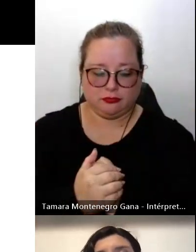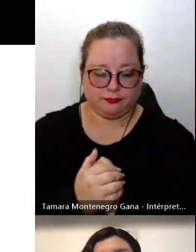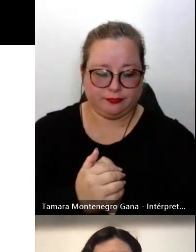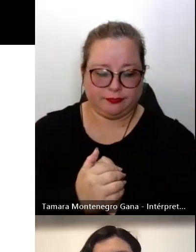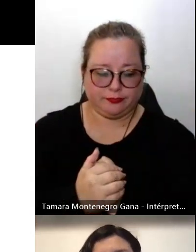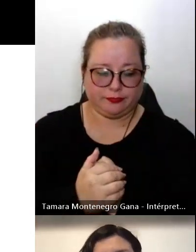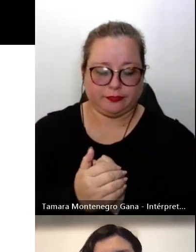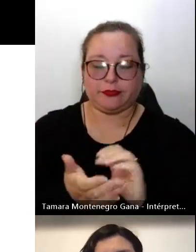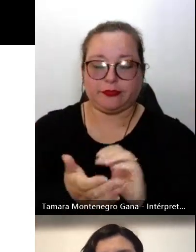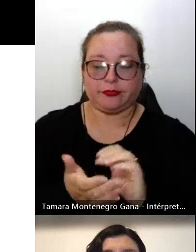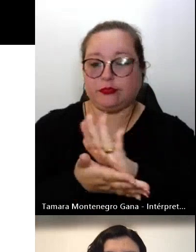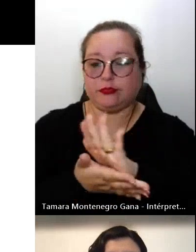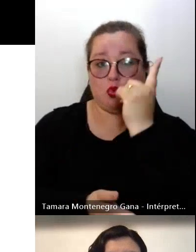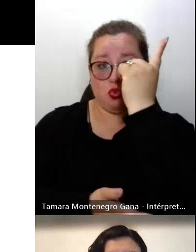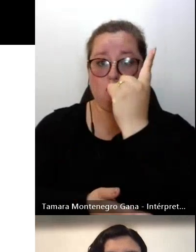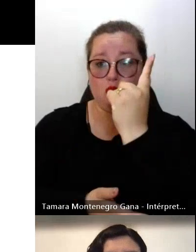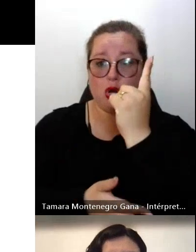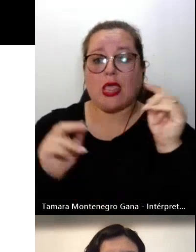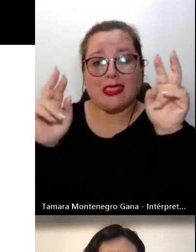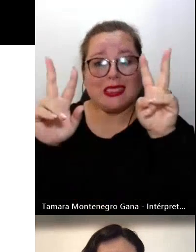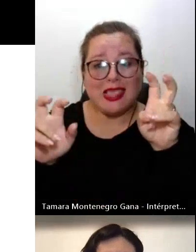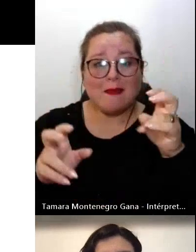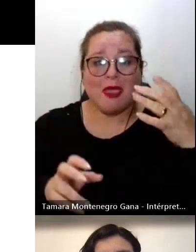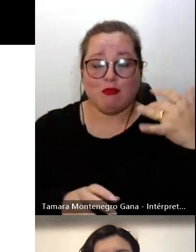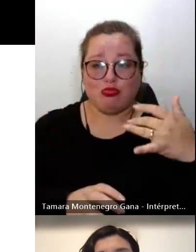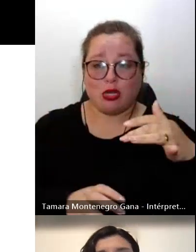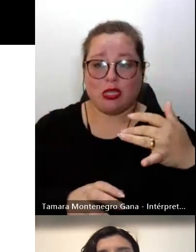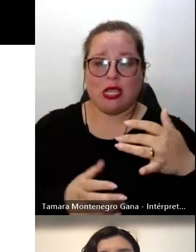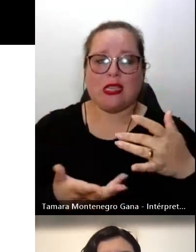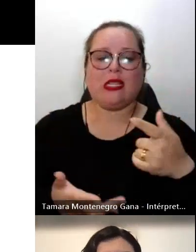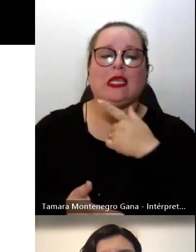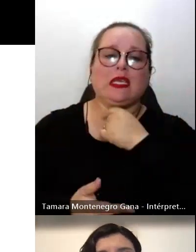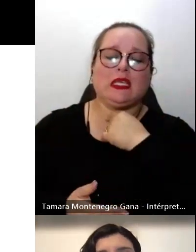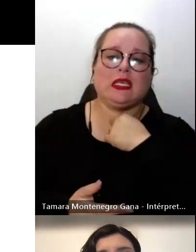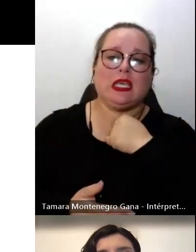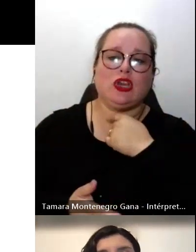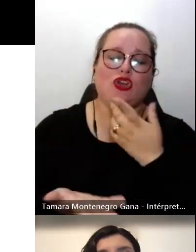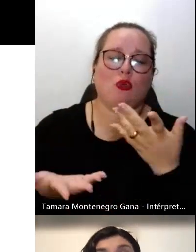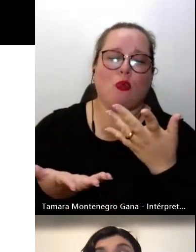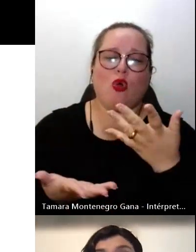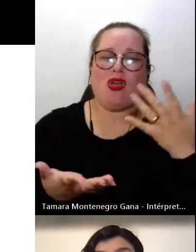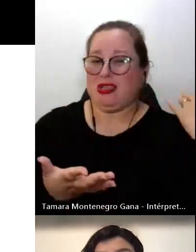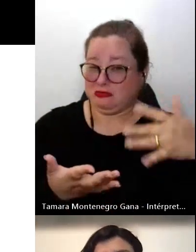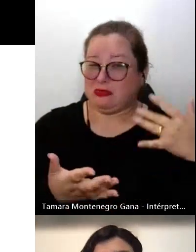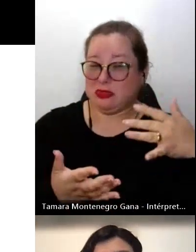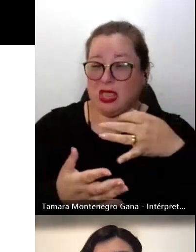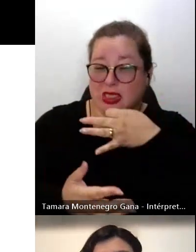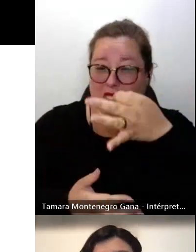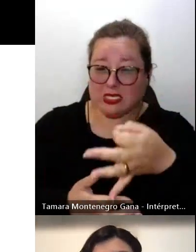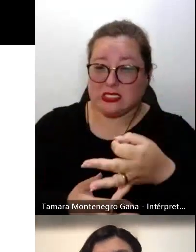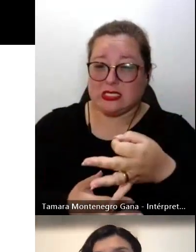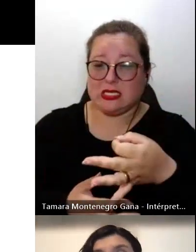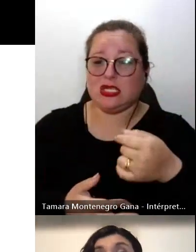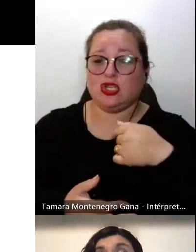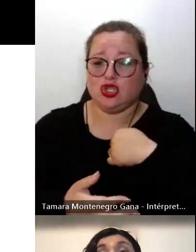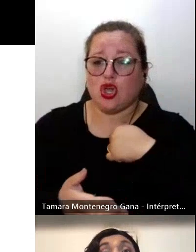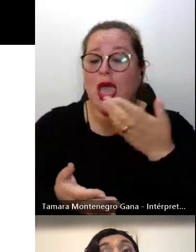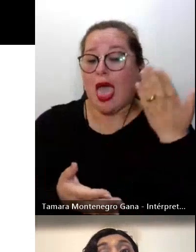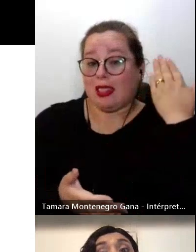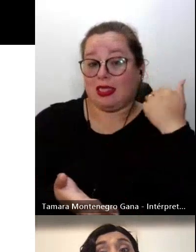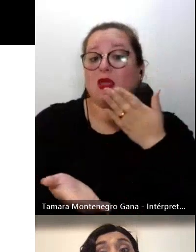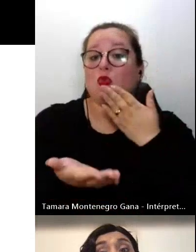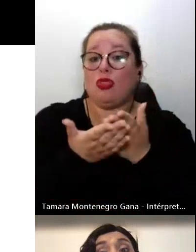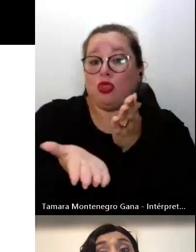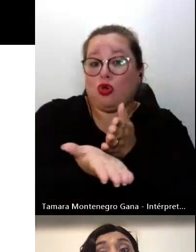Uno de los elementos centrales, y aquí quiero un poco hacer hincapié que esto yo en un inicio lo vi